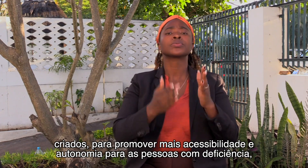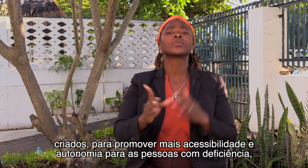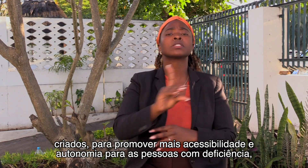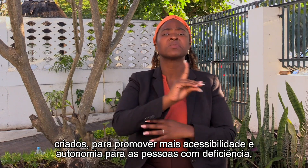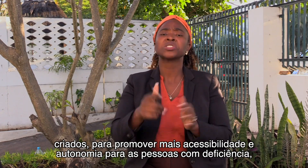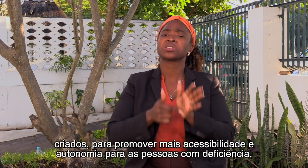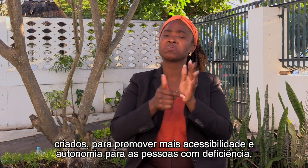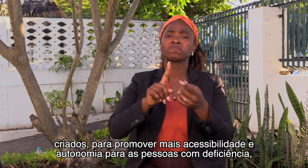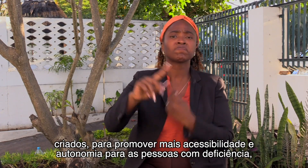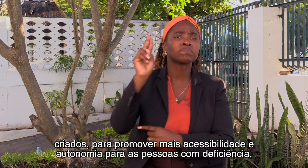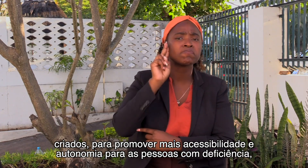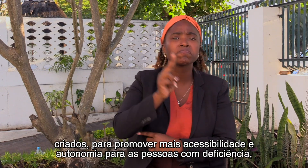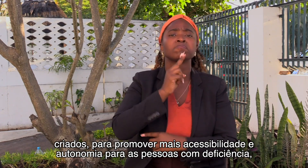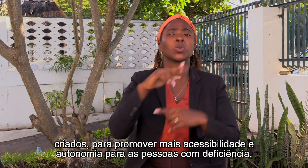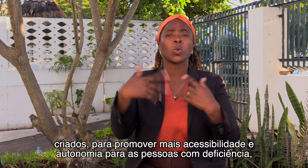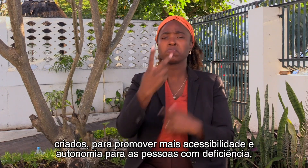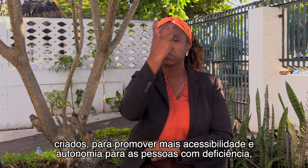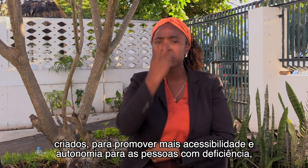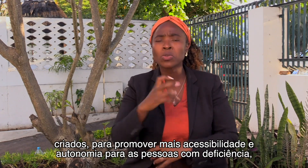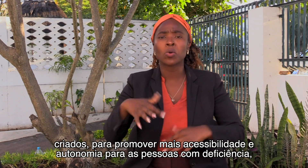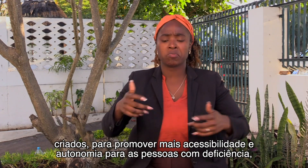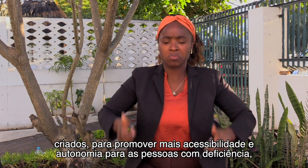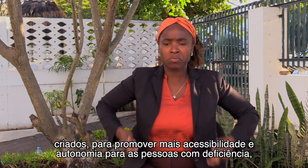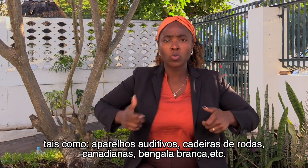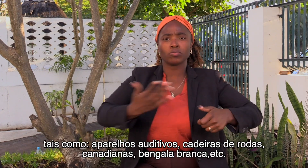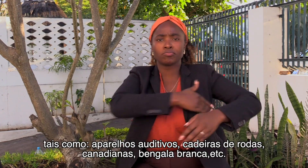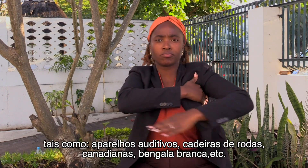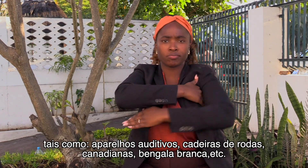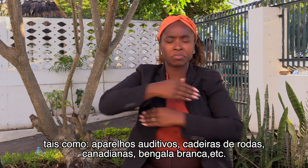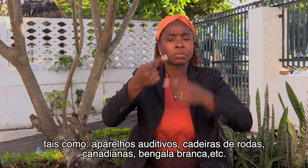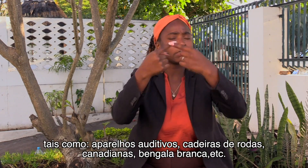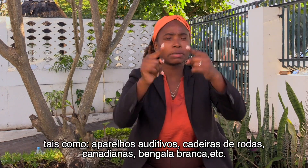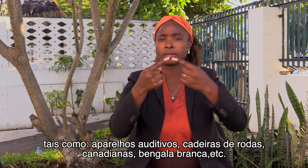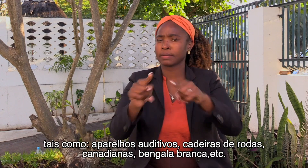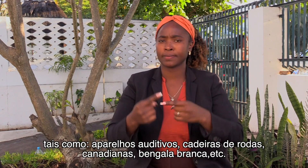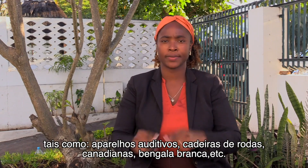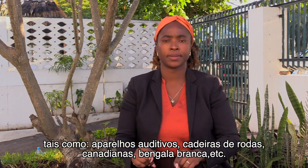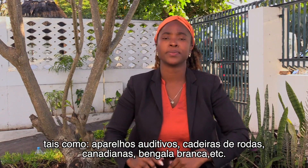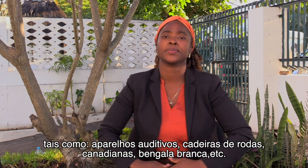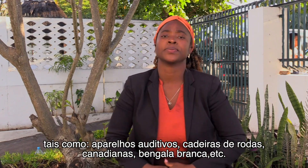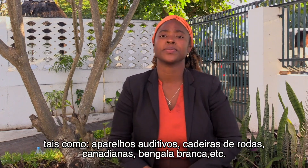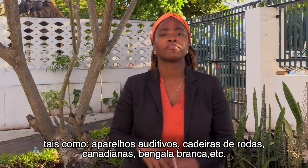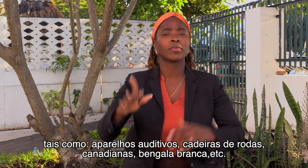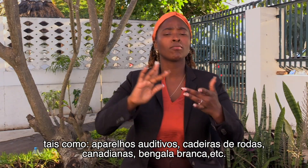mais acessibilidade e autonomia para as pessoas com deficiência, tais como aparelhos auditivos, cadeiras de